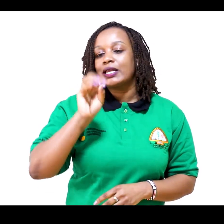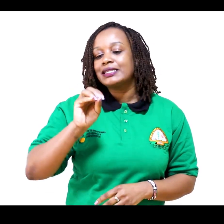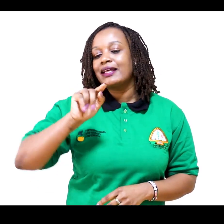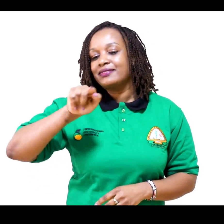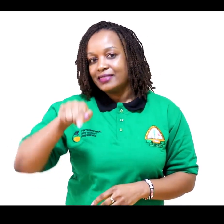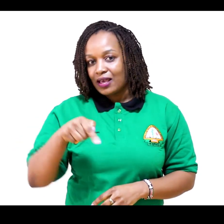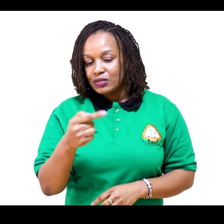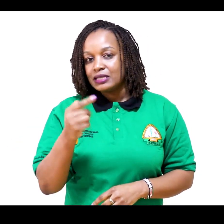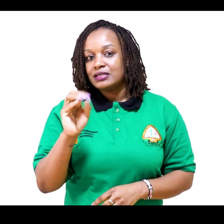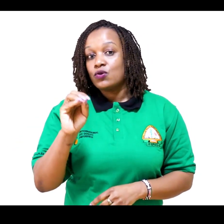0.25 kwa